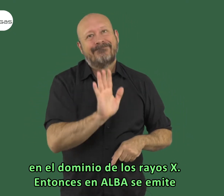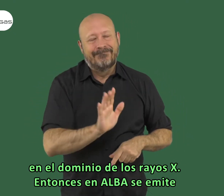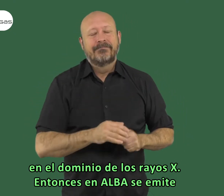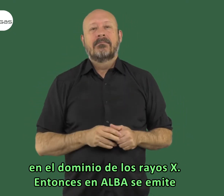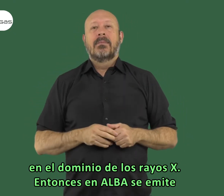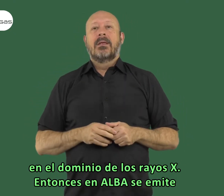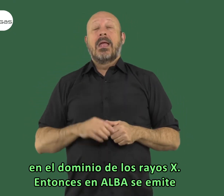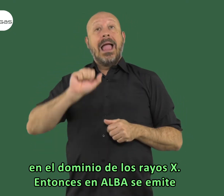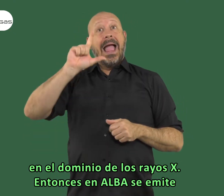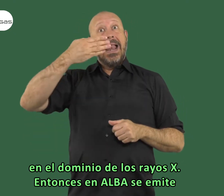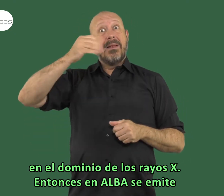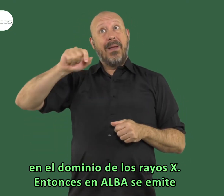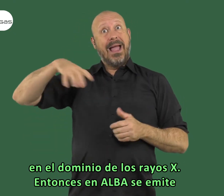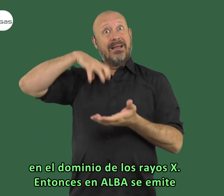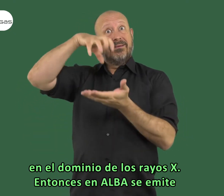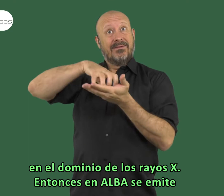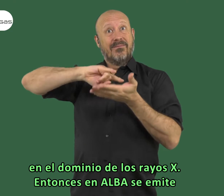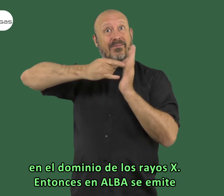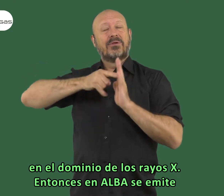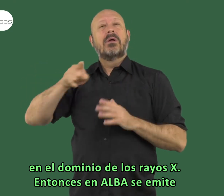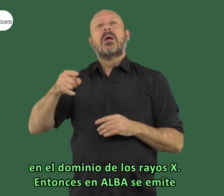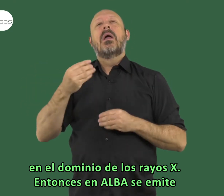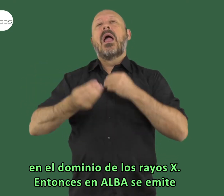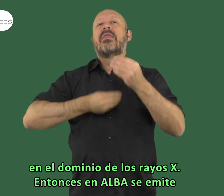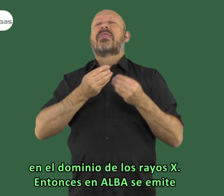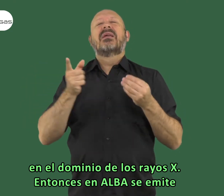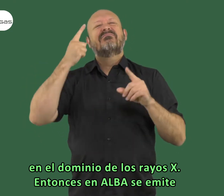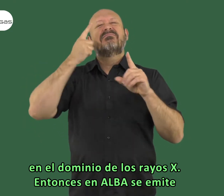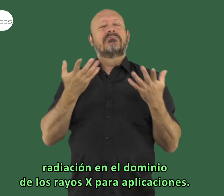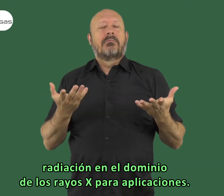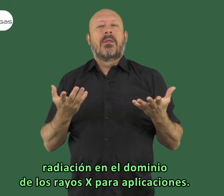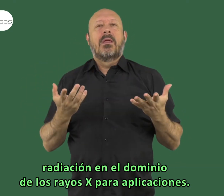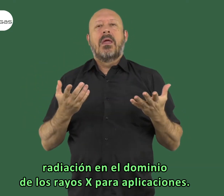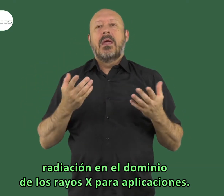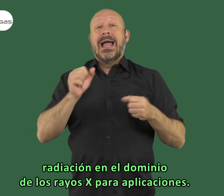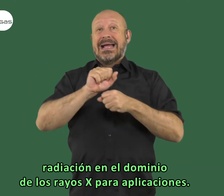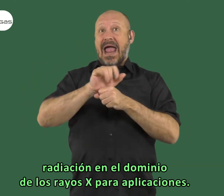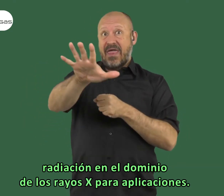de rayos X. Entonces en ALBA lo que se hace, se generan